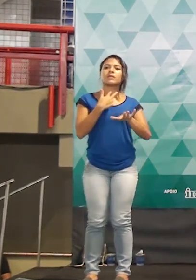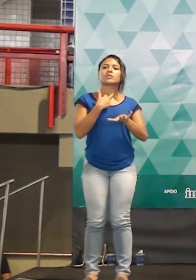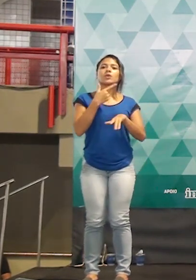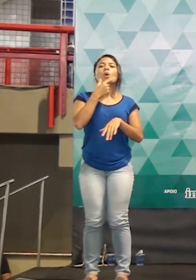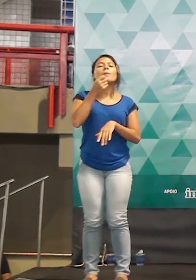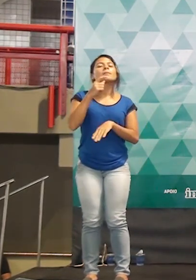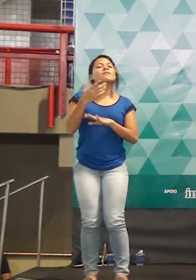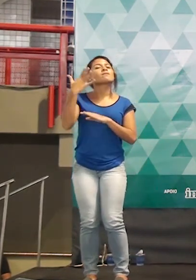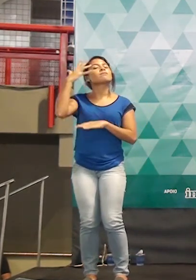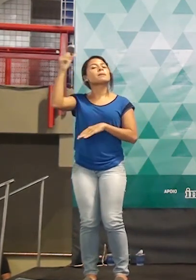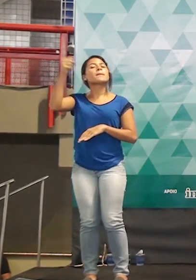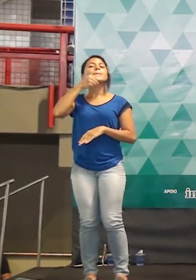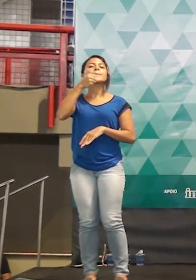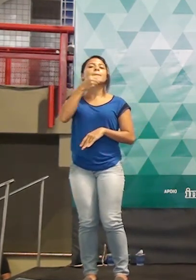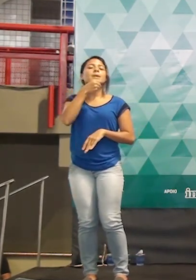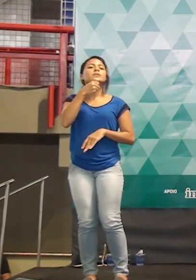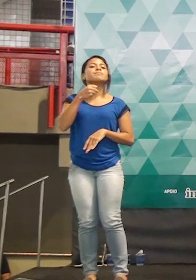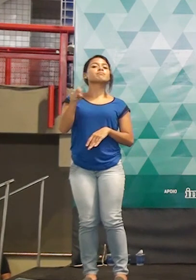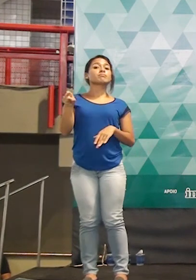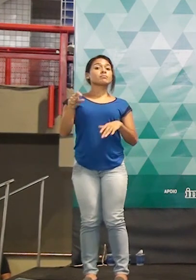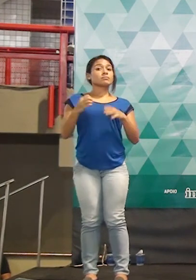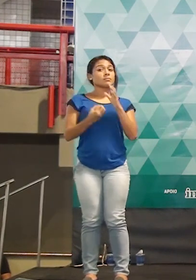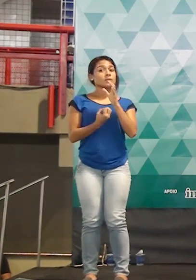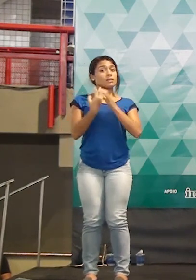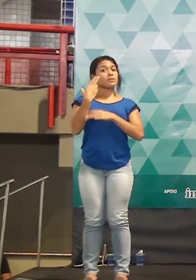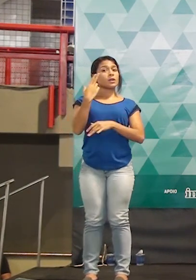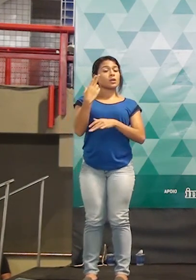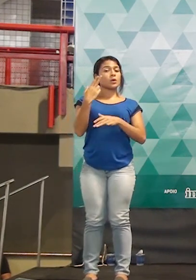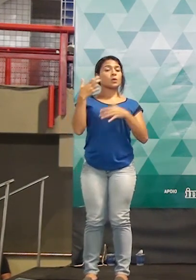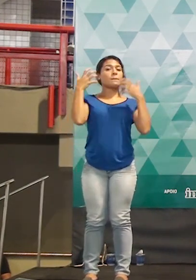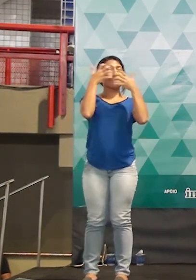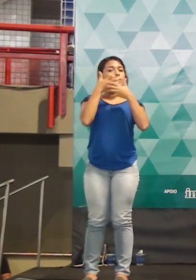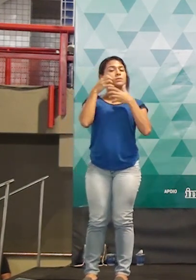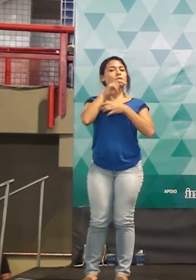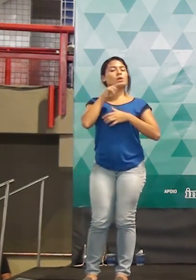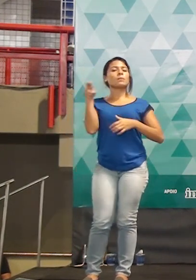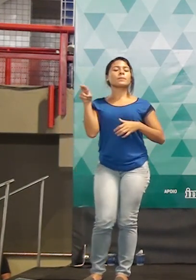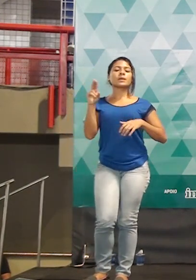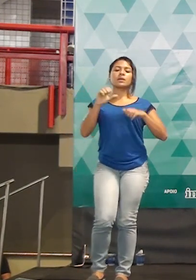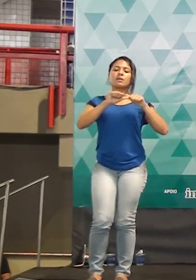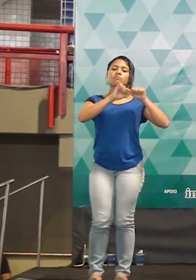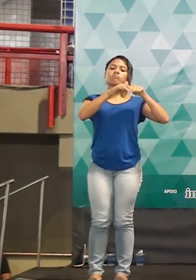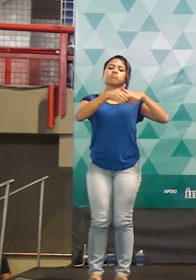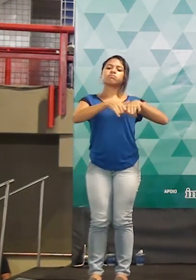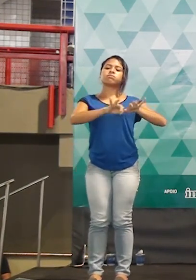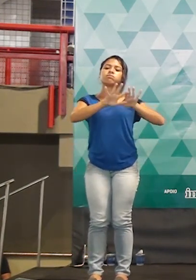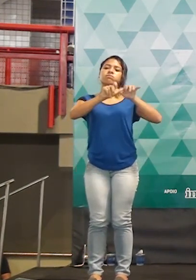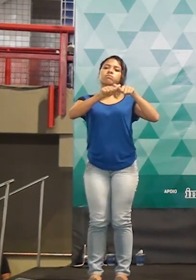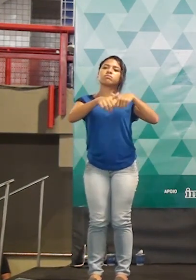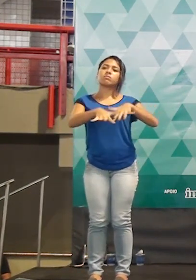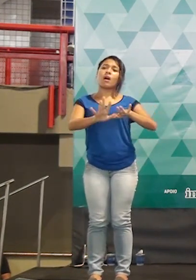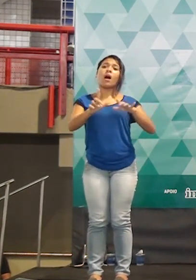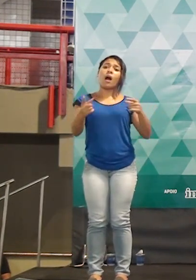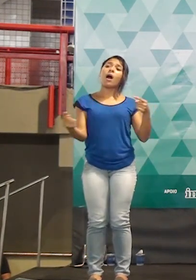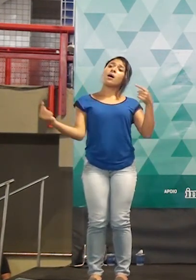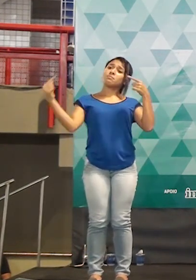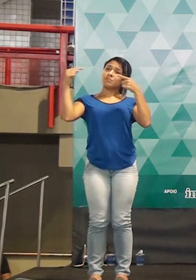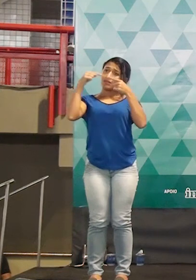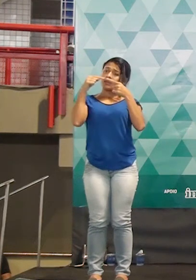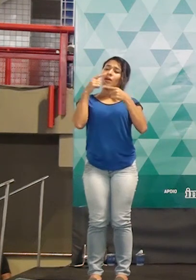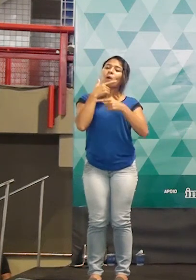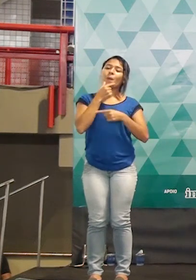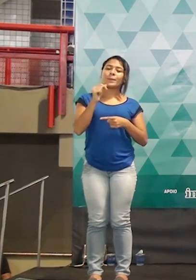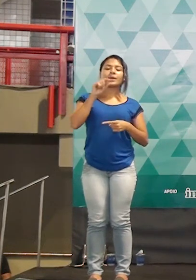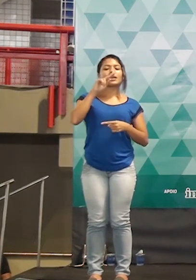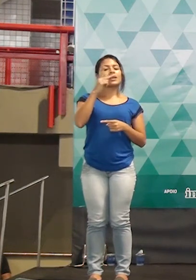final dos anos 80, fez a música Como uma Onda no Mar, que ela é toda sedimentada na filosofia de